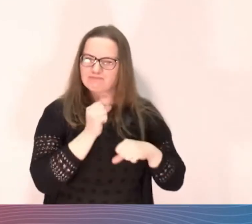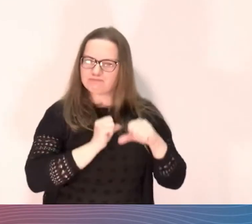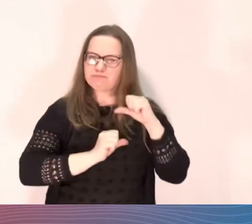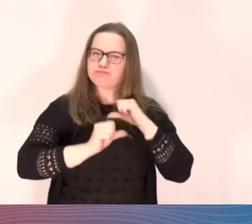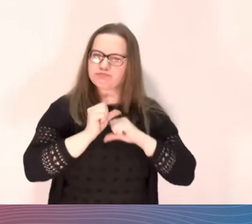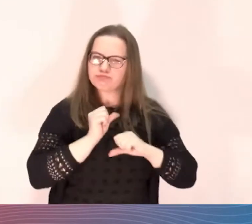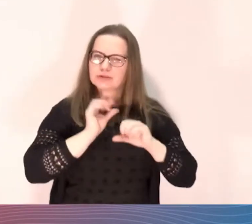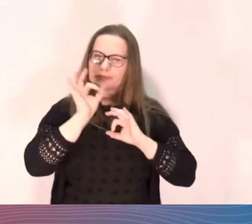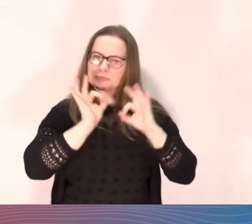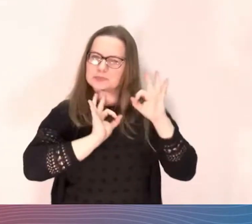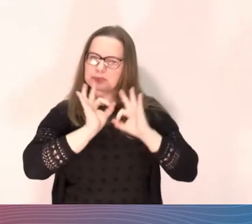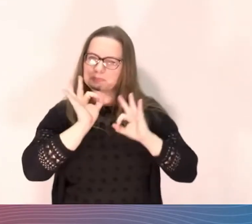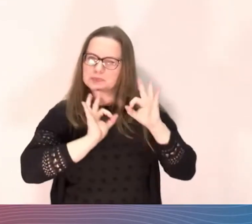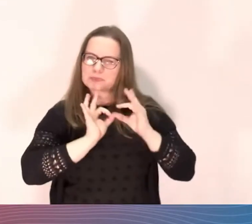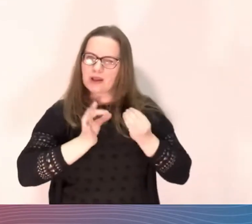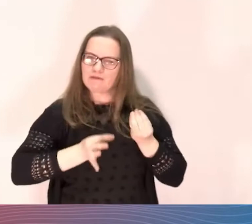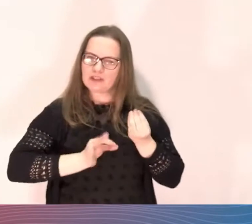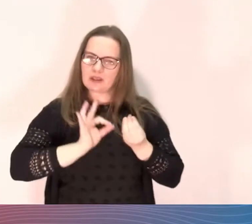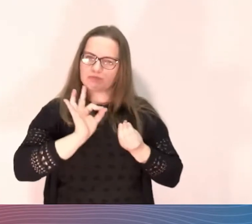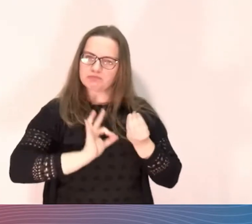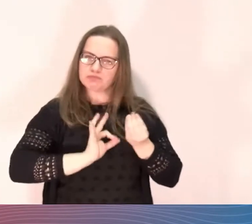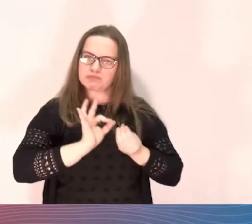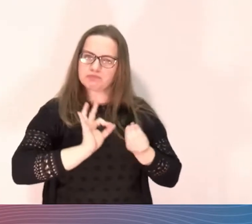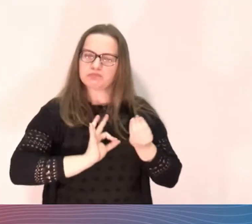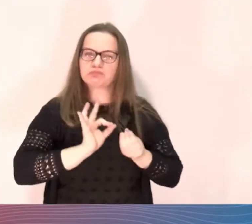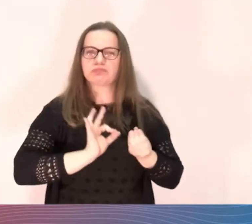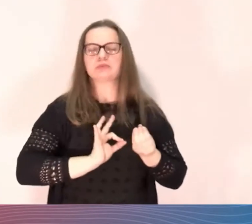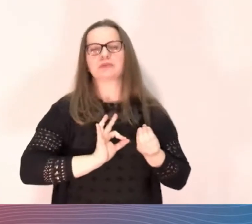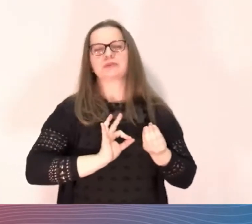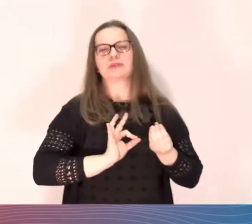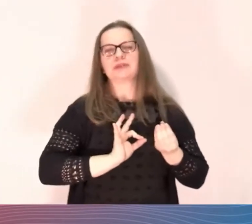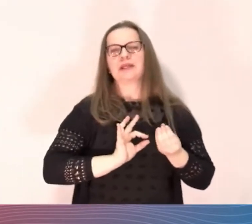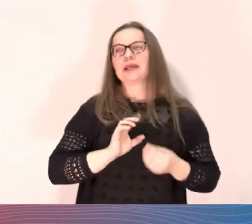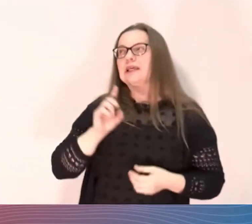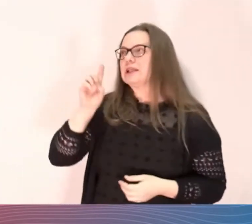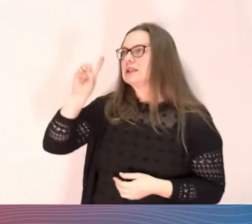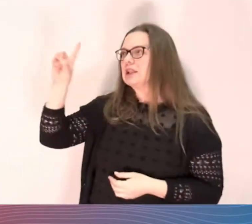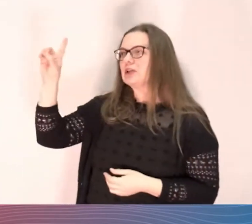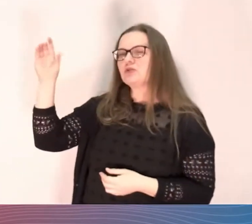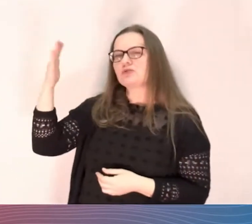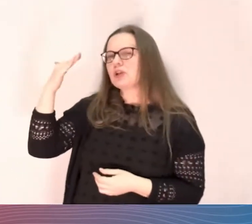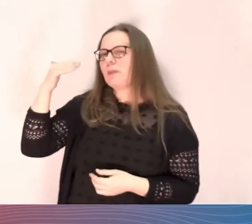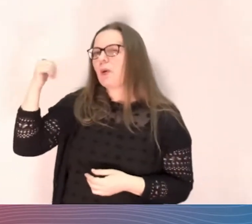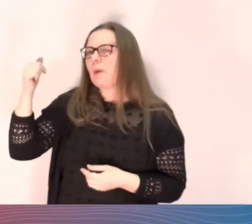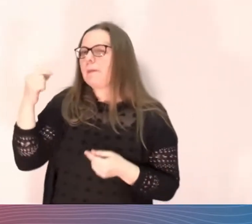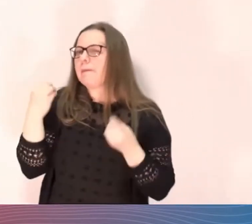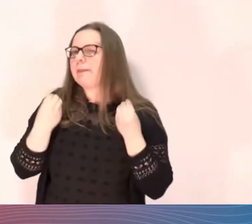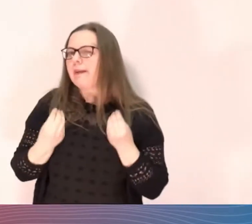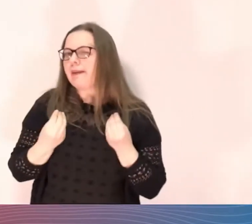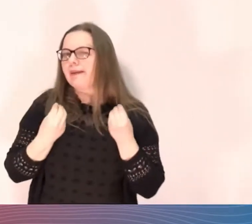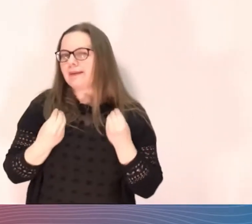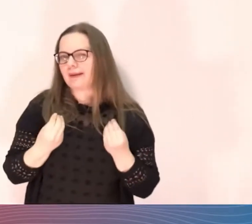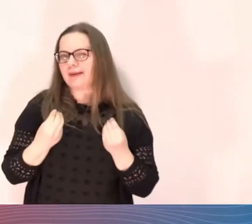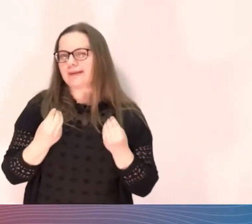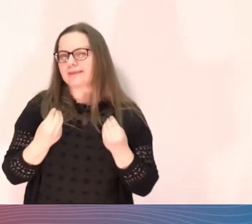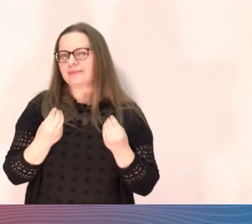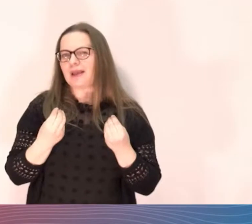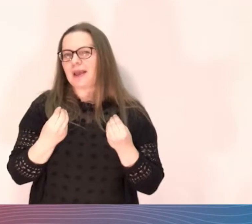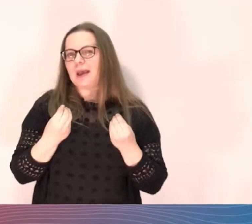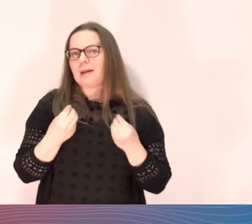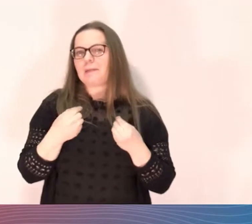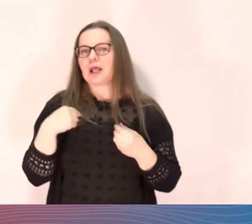irrepreensível. E ele nos predestinou para quê? Nos predestinou para a